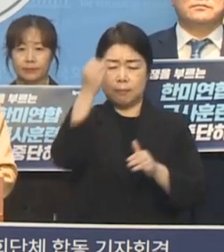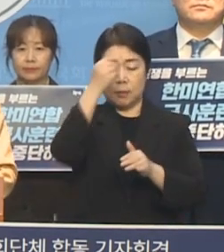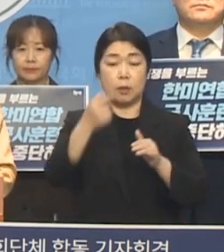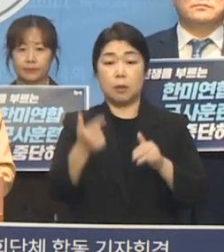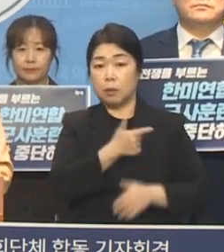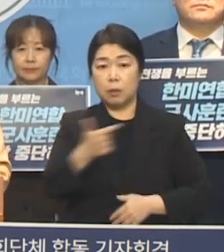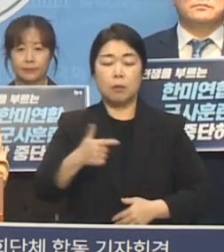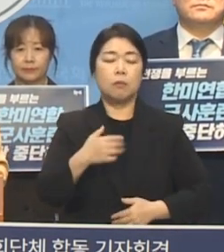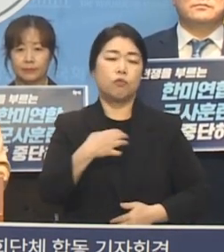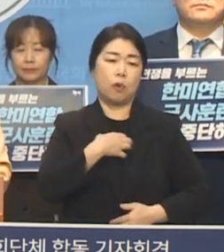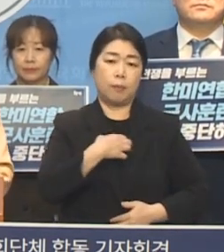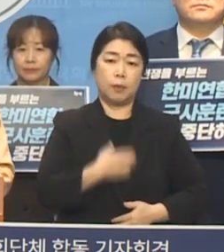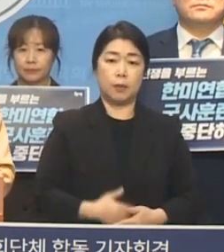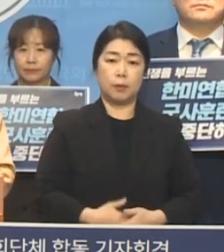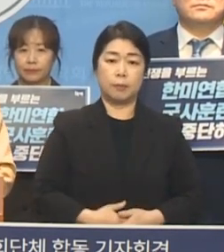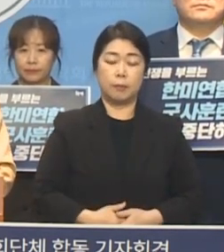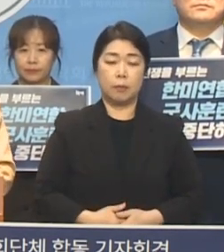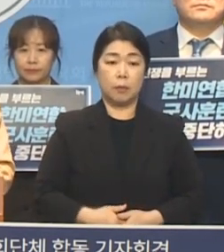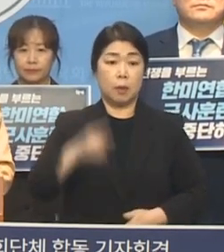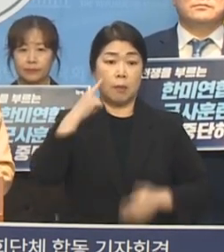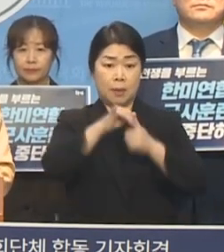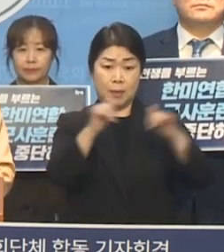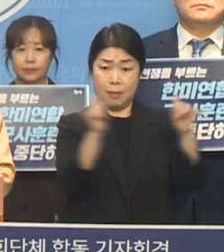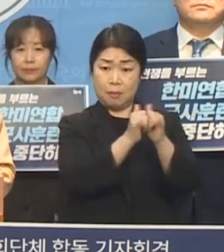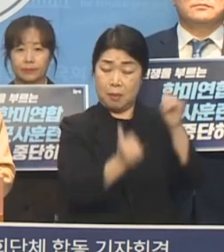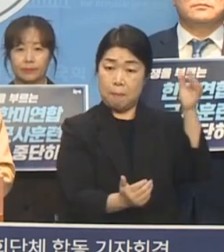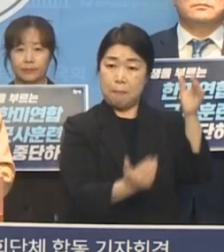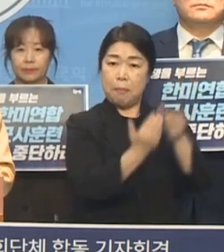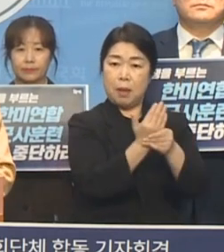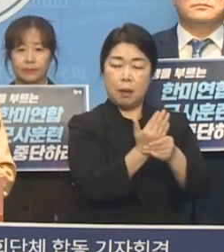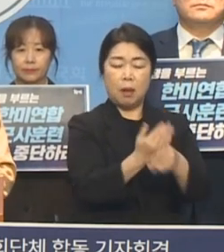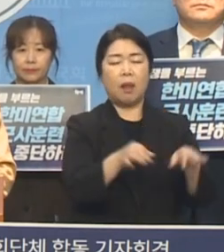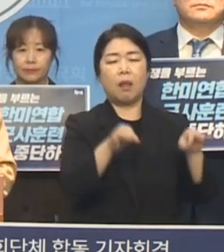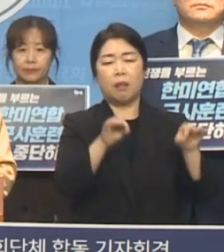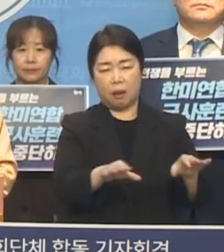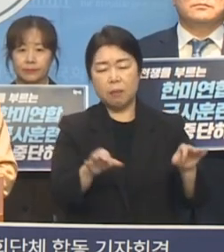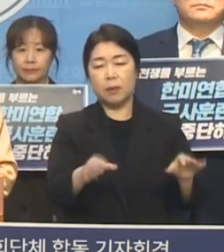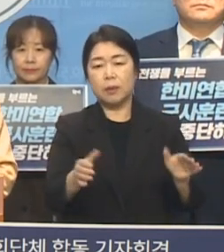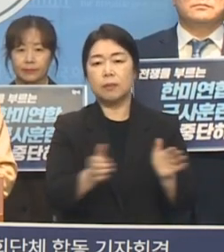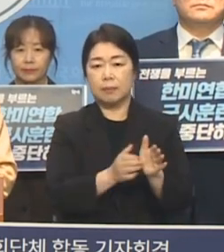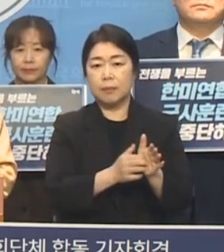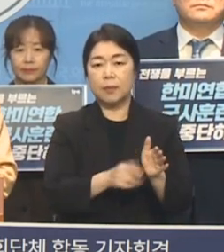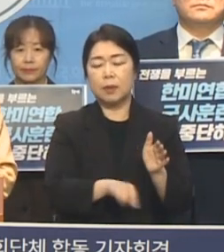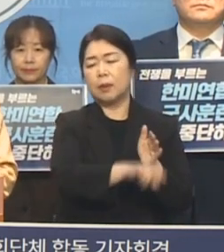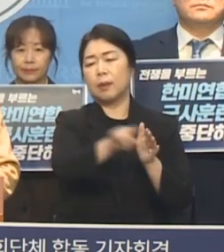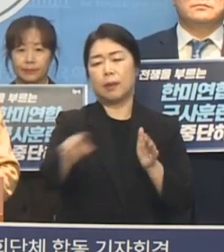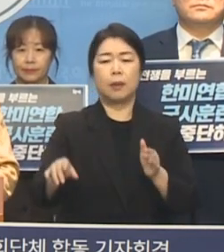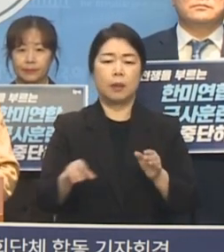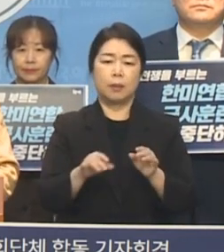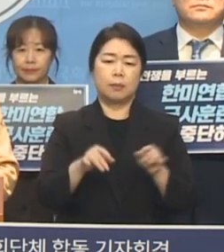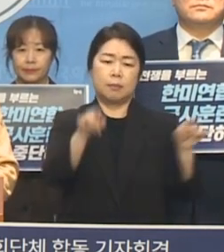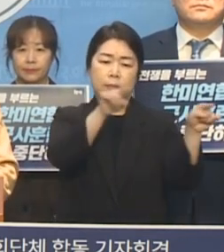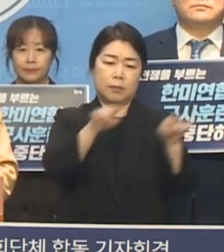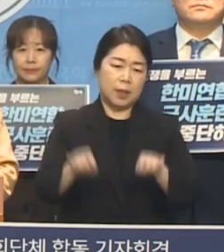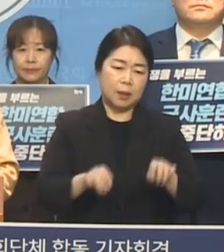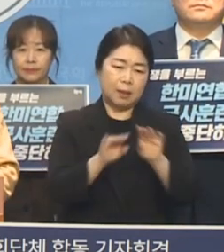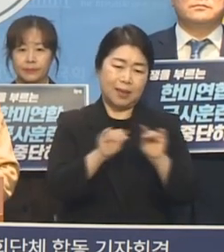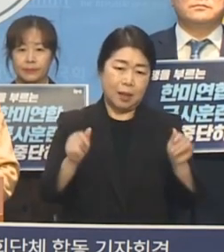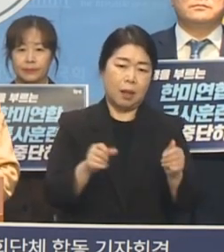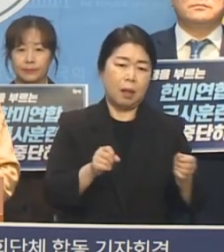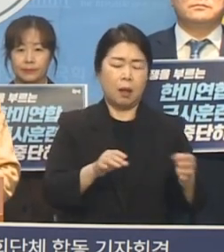규모의 전쟁이든 일단 나면 그것으로 전면전이자 이 땅은 불모의 폐허일